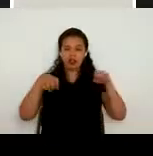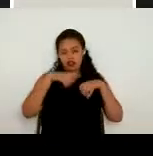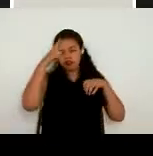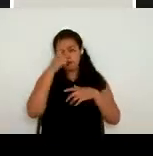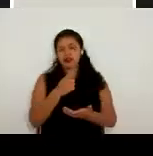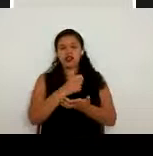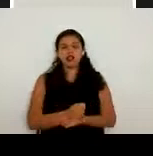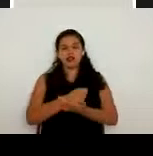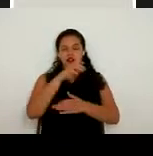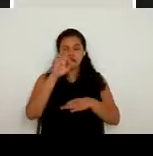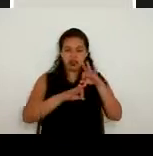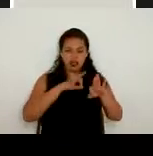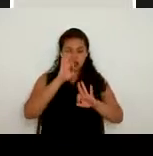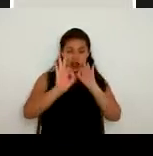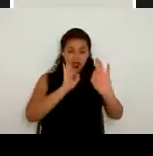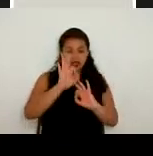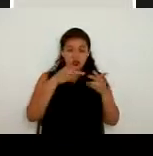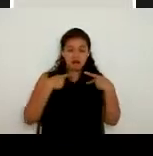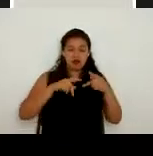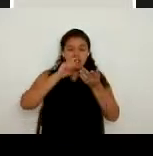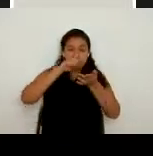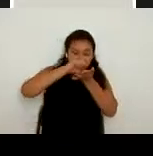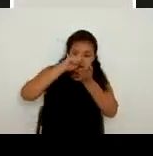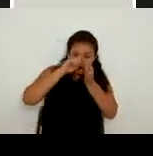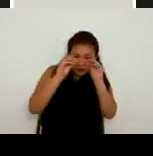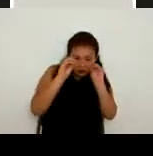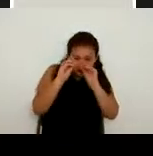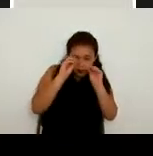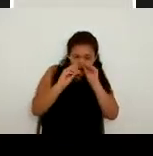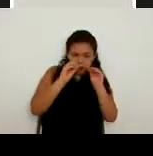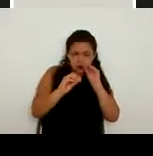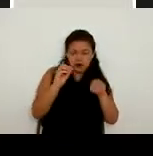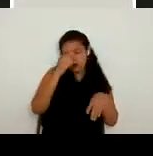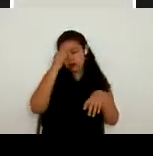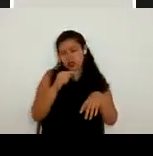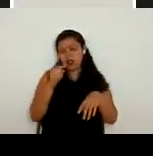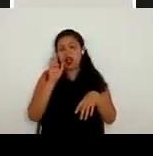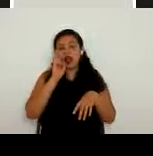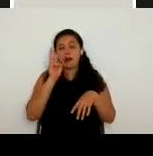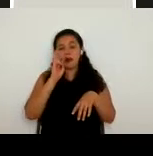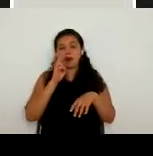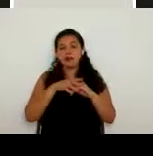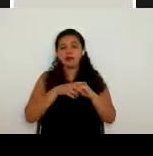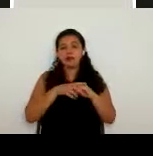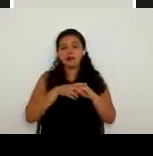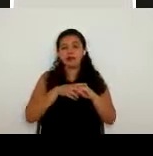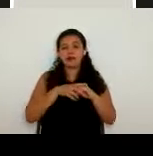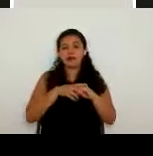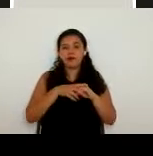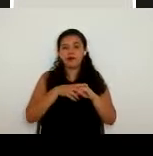planear el tratamiento de las personas pero verificando las probables influencias el ambiente